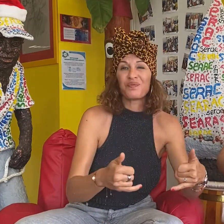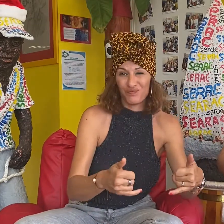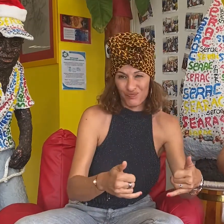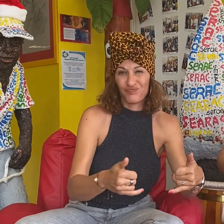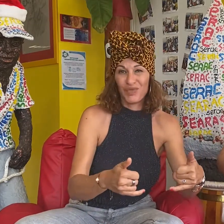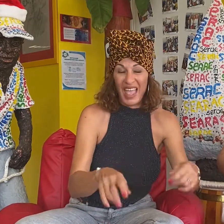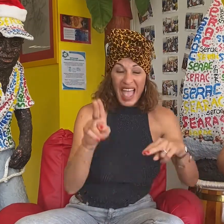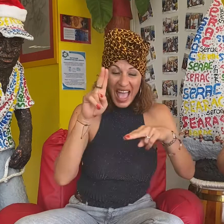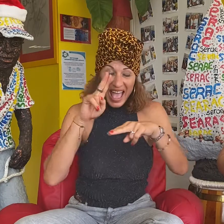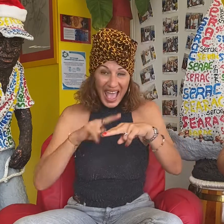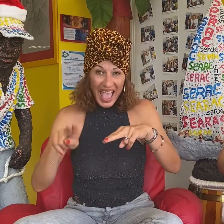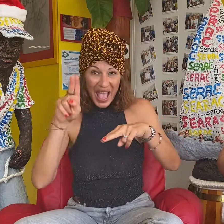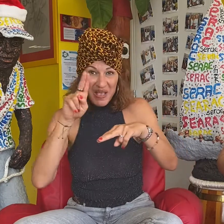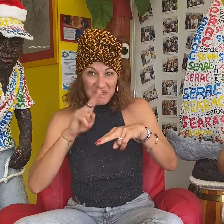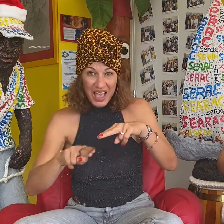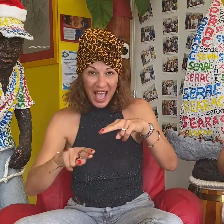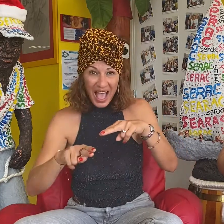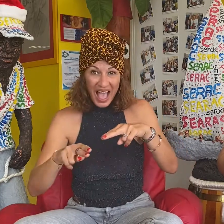clouent,